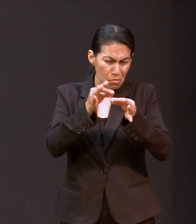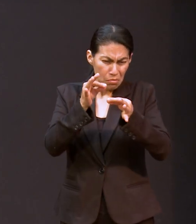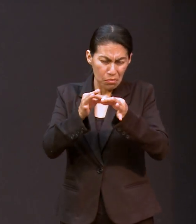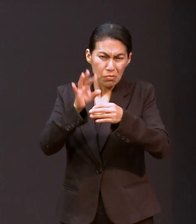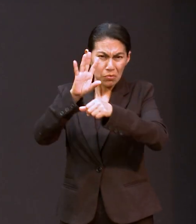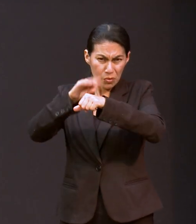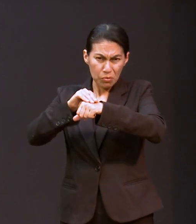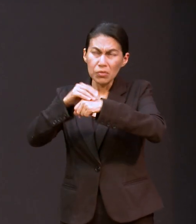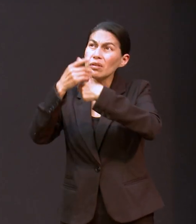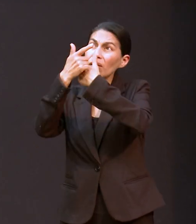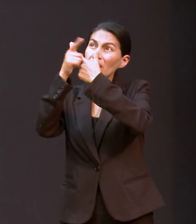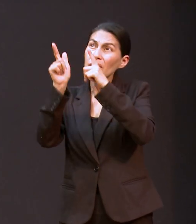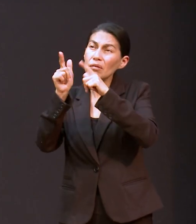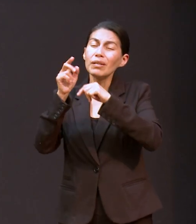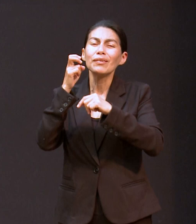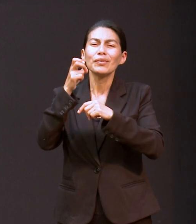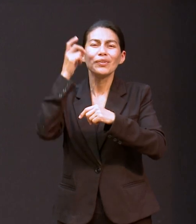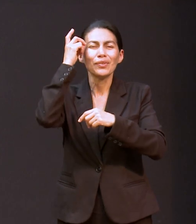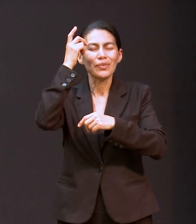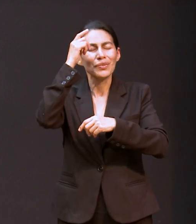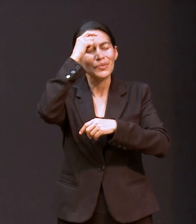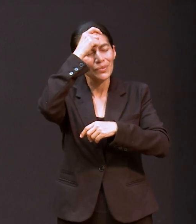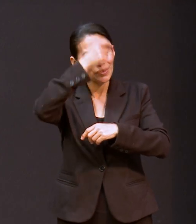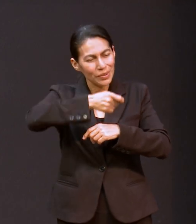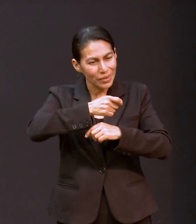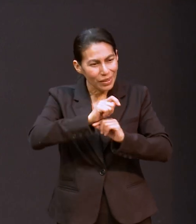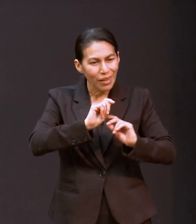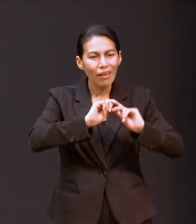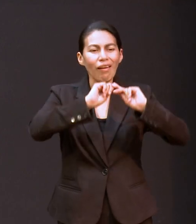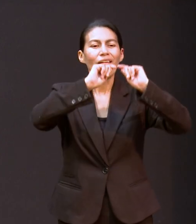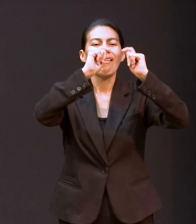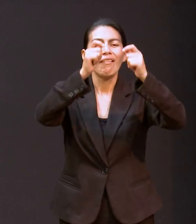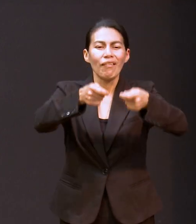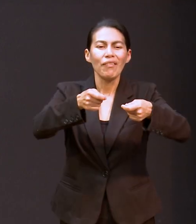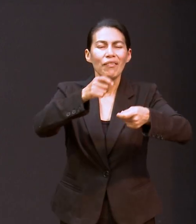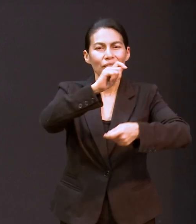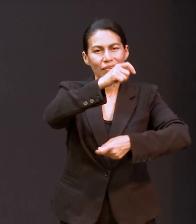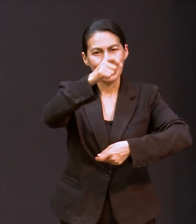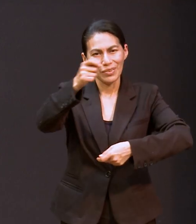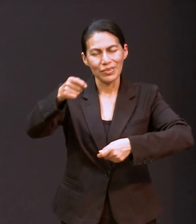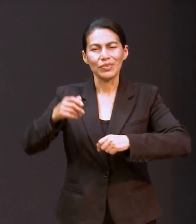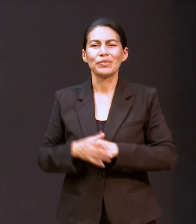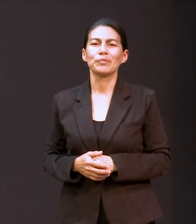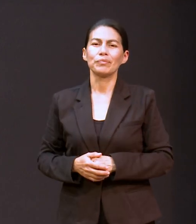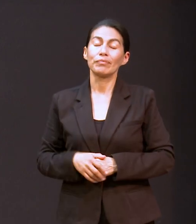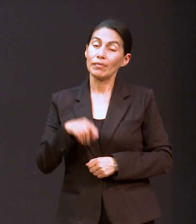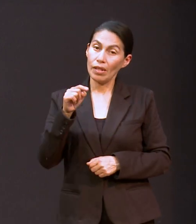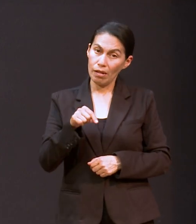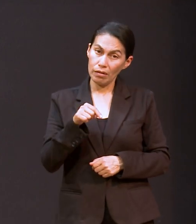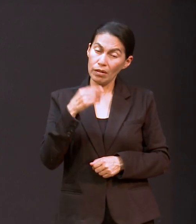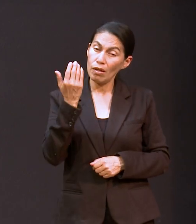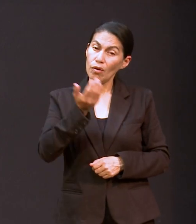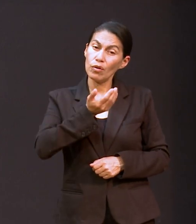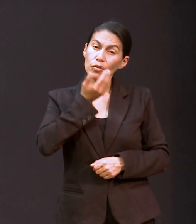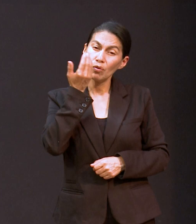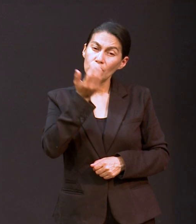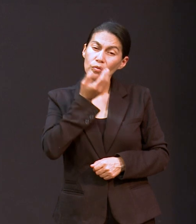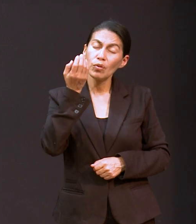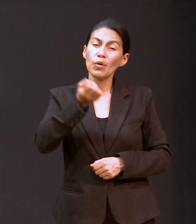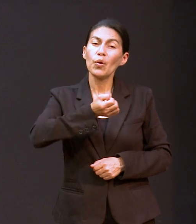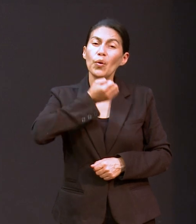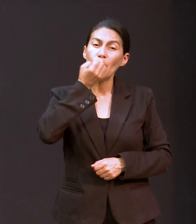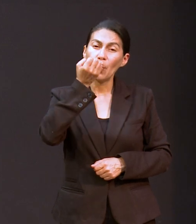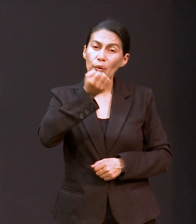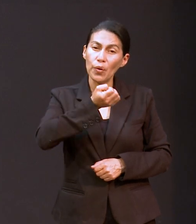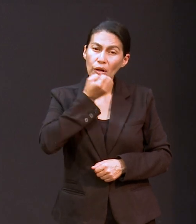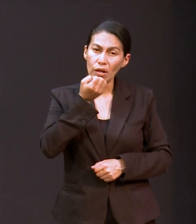todo aquel que se dispone para hacer canal de bendición como en este programa Luis acostumbramos